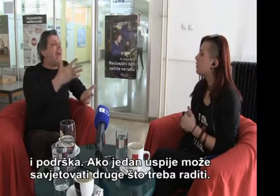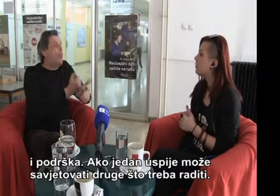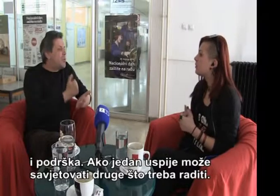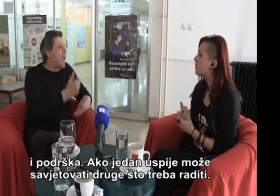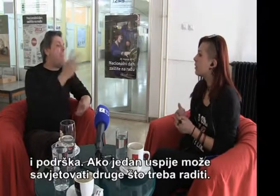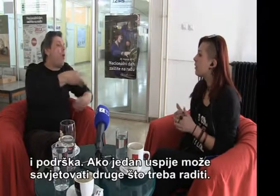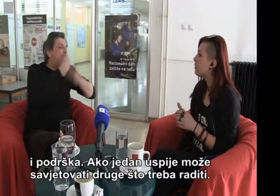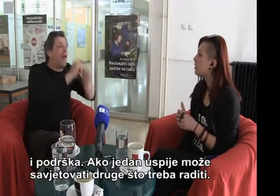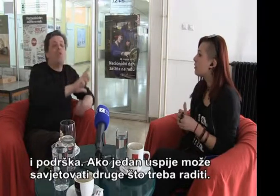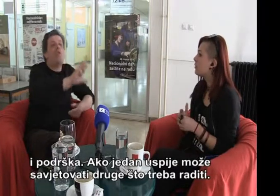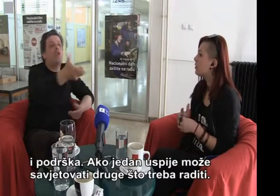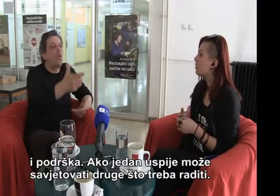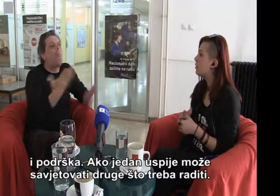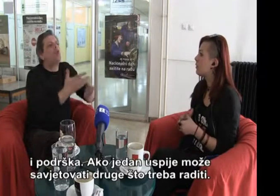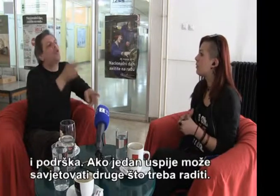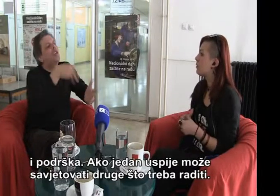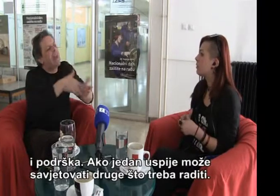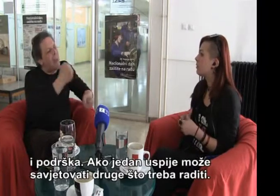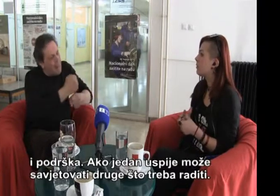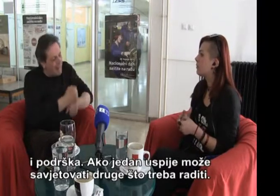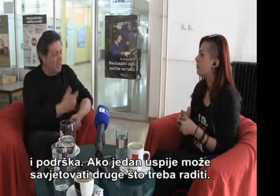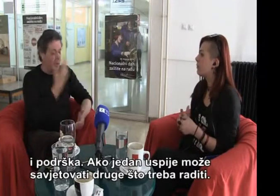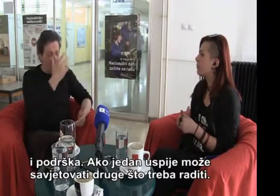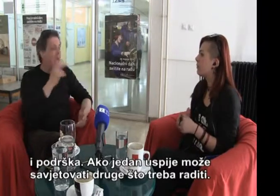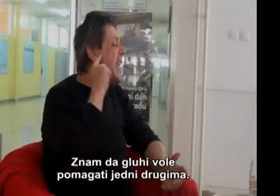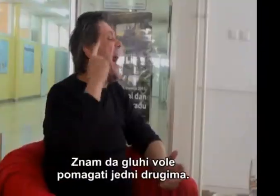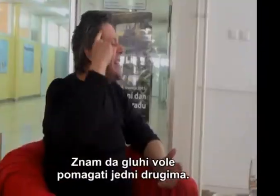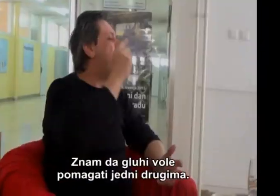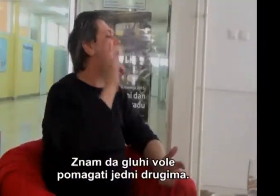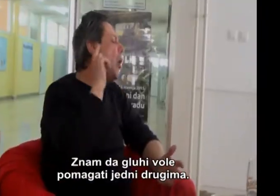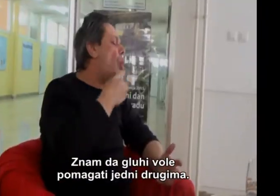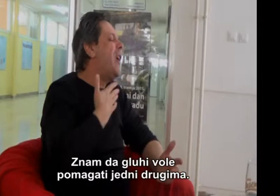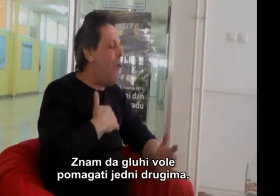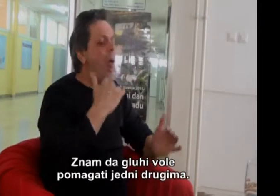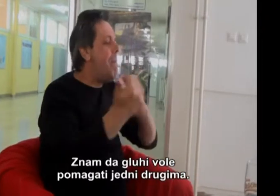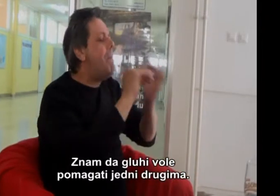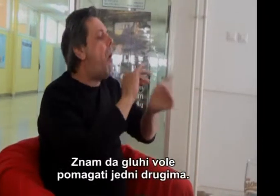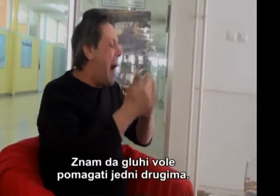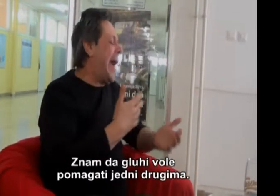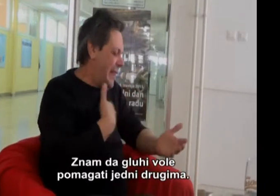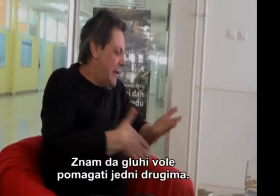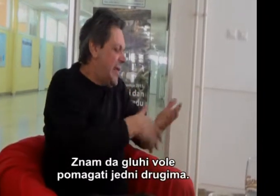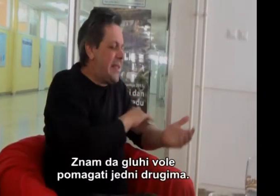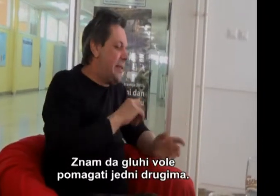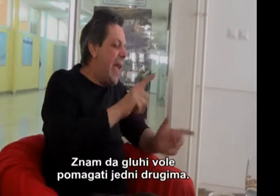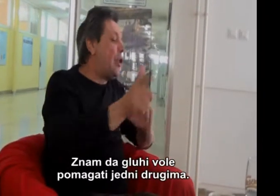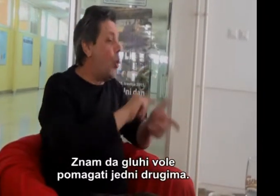jedan uspije, može savjetovati drugome što treba napraviti. Ja znam da gluhi vole pomagati jedni